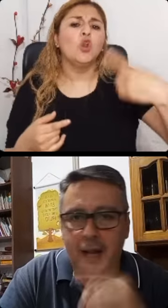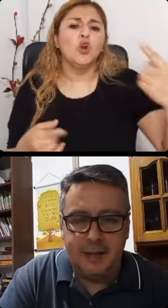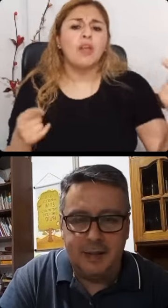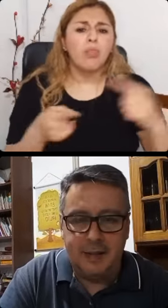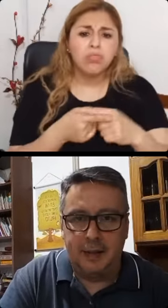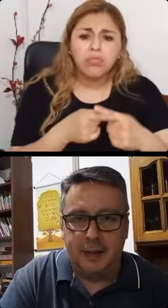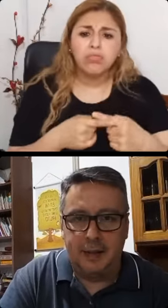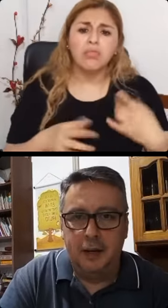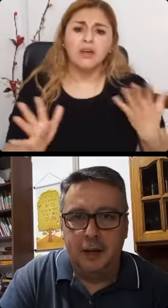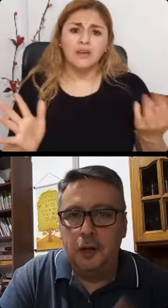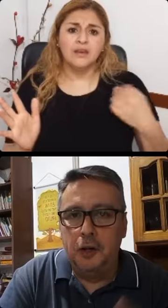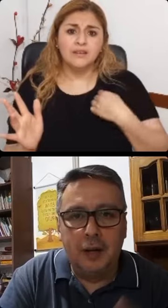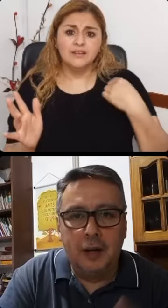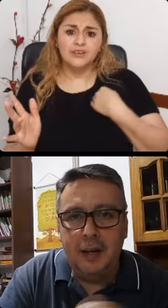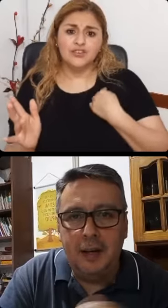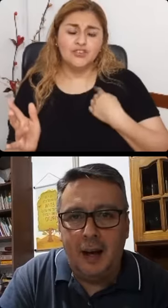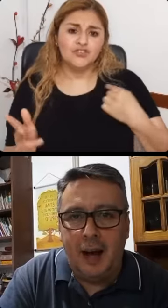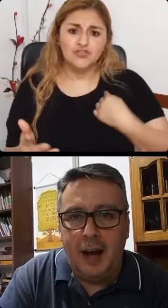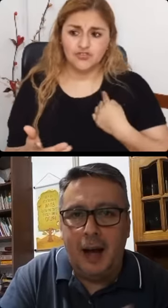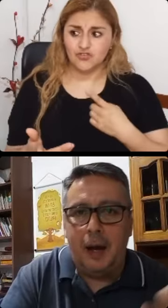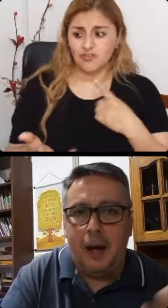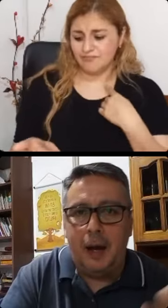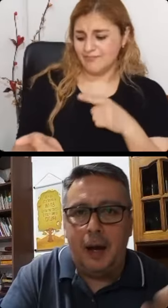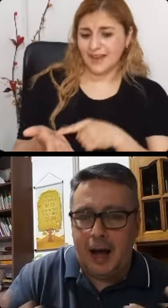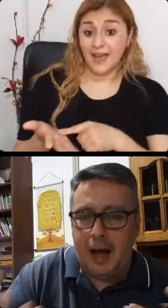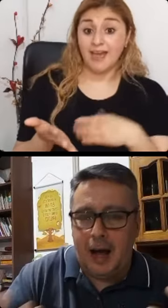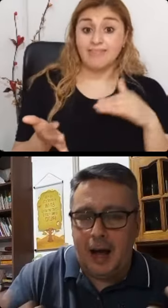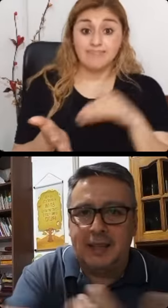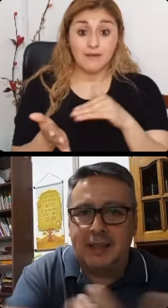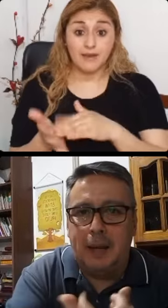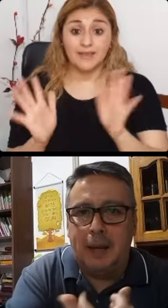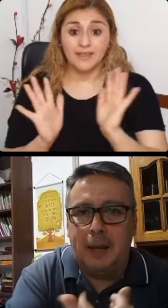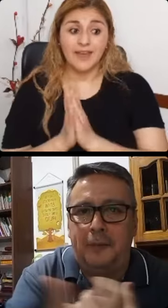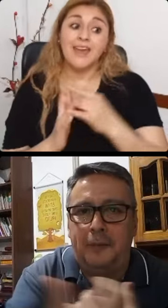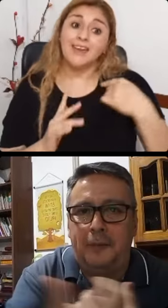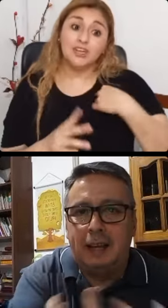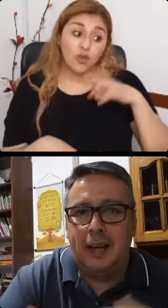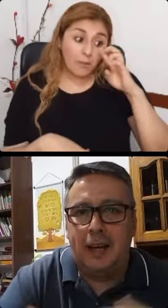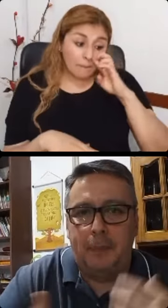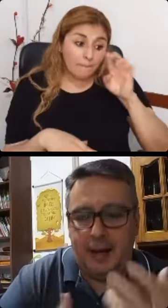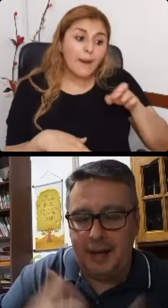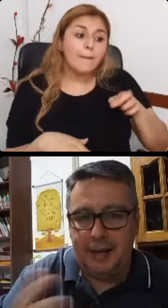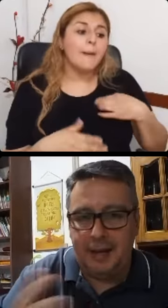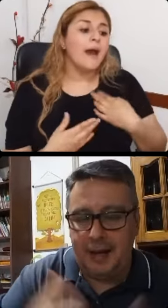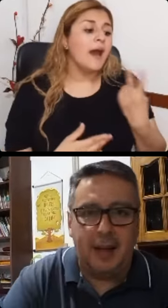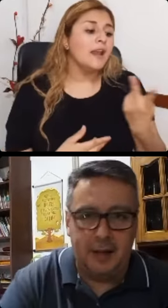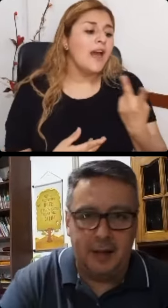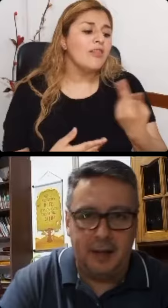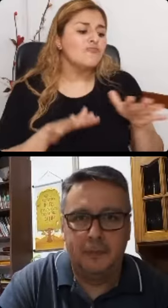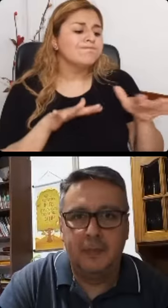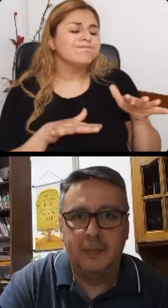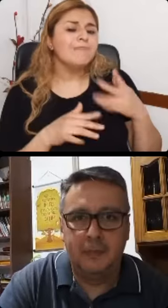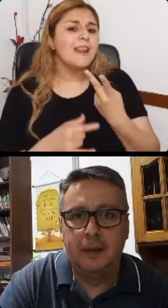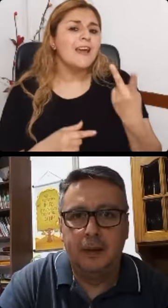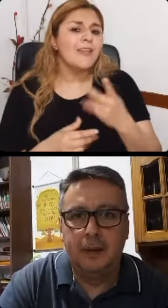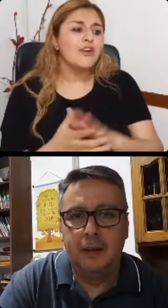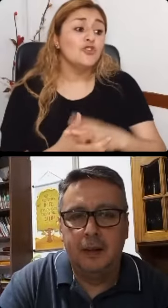iba a felicitar no la iba a abrazar para felicitarla para alentarla